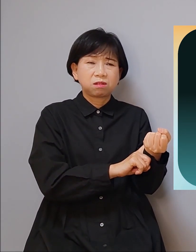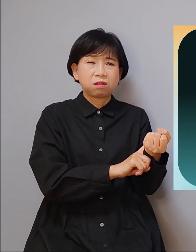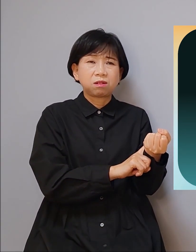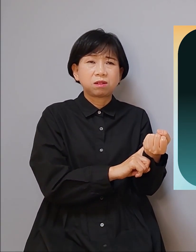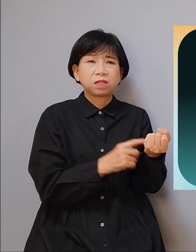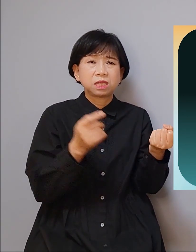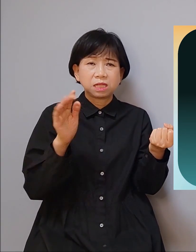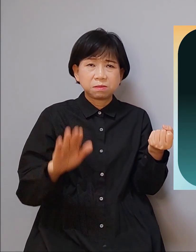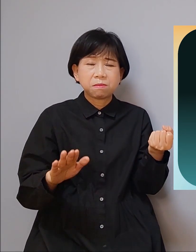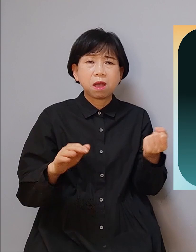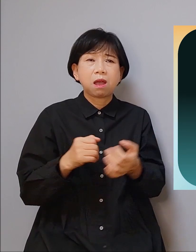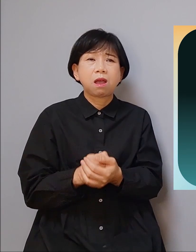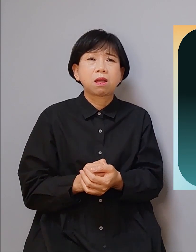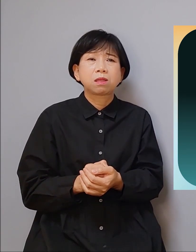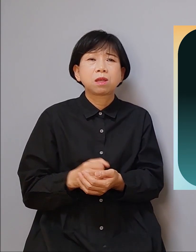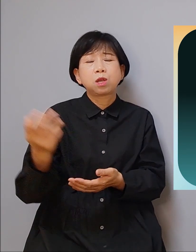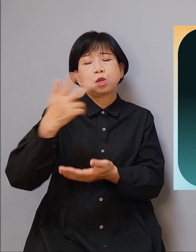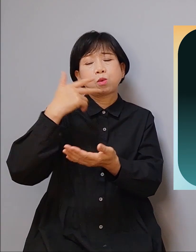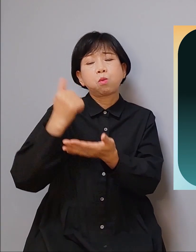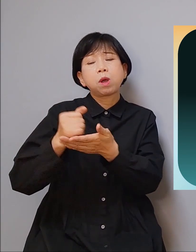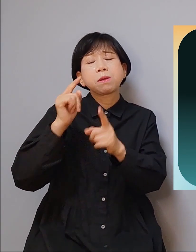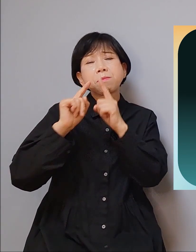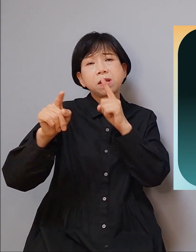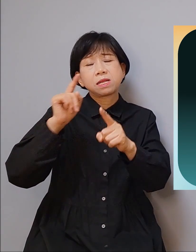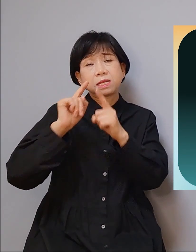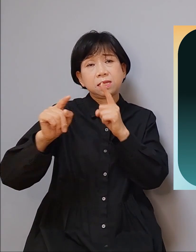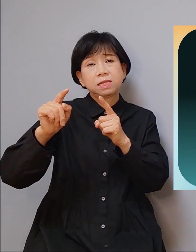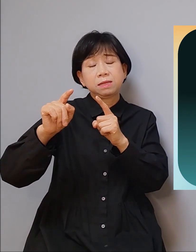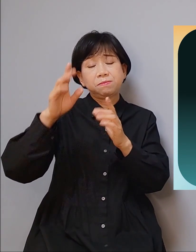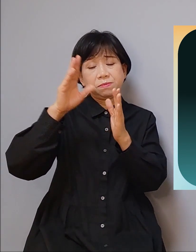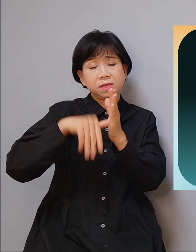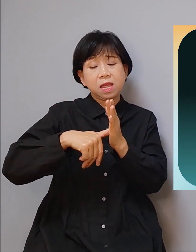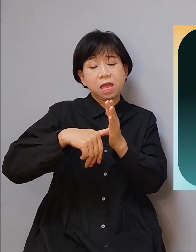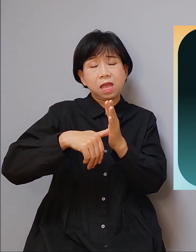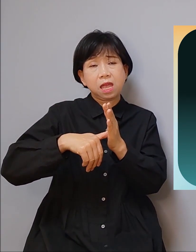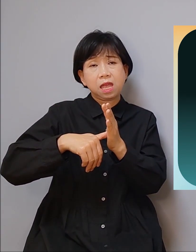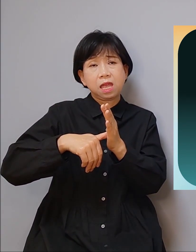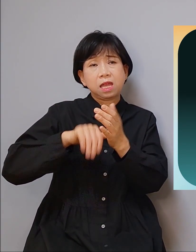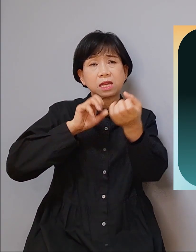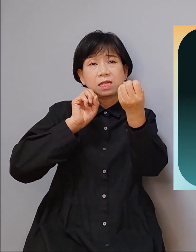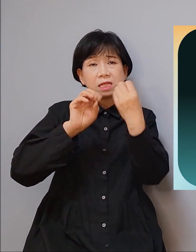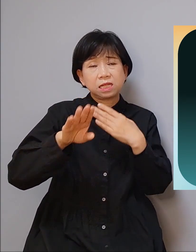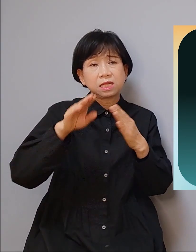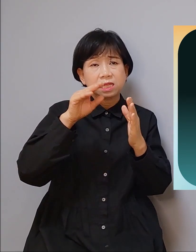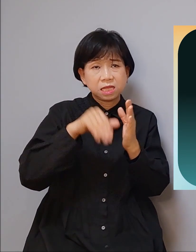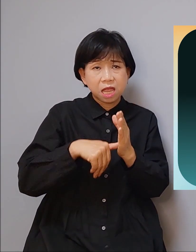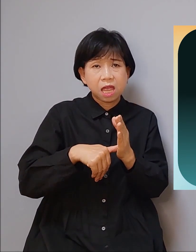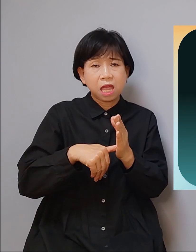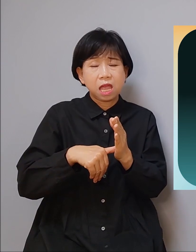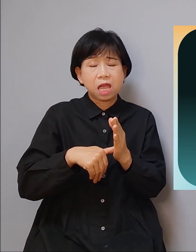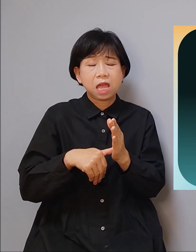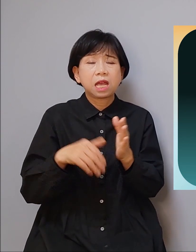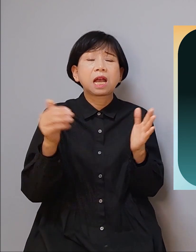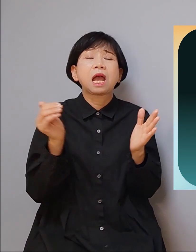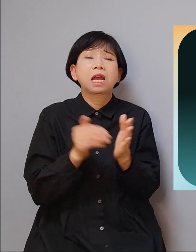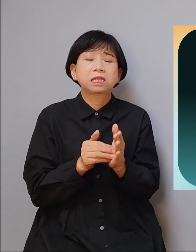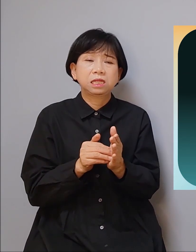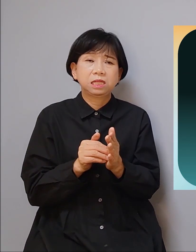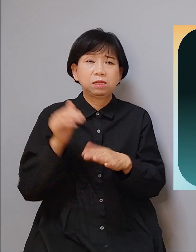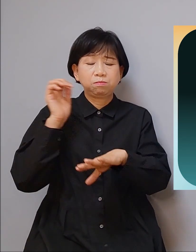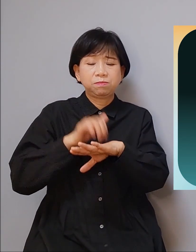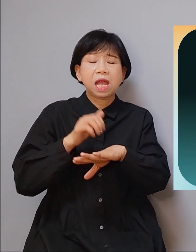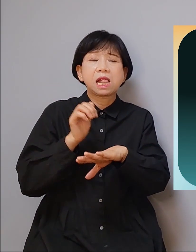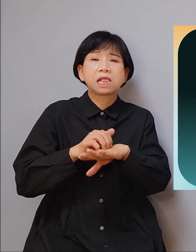여호와의 말씀이 응할 때까지라. 그의 말씀이 그를 어떻게 하였다고요? 단련하였도다.